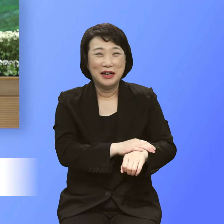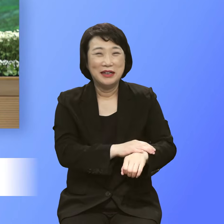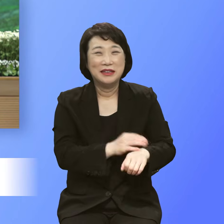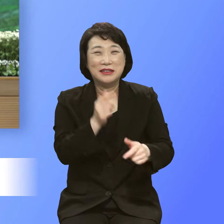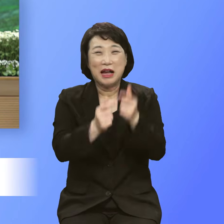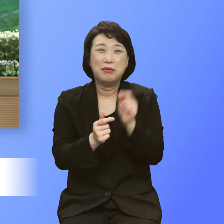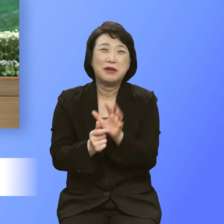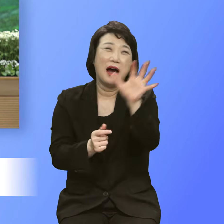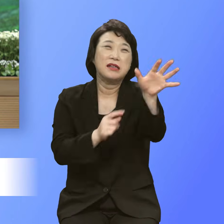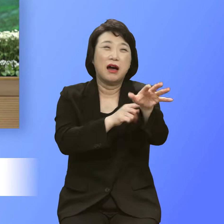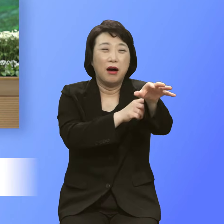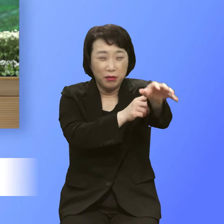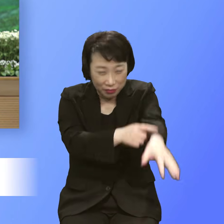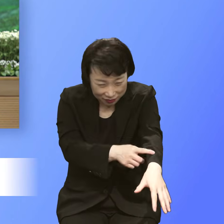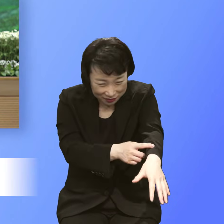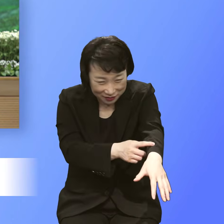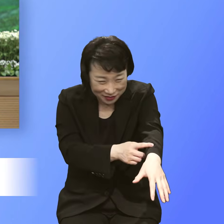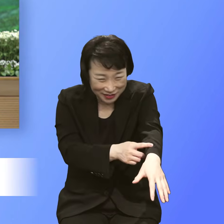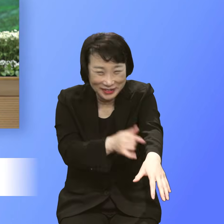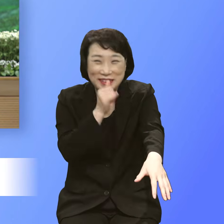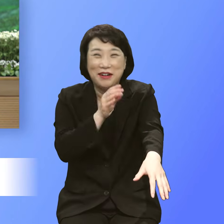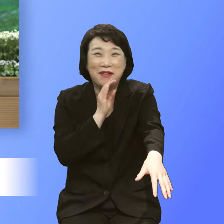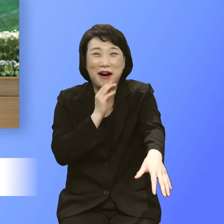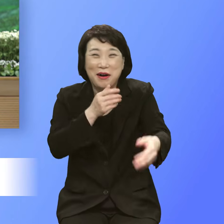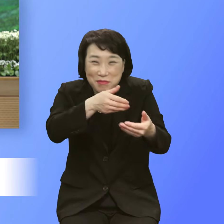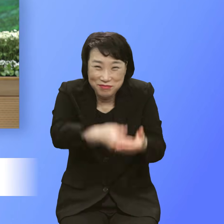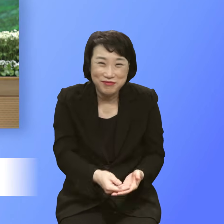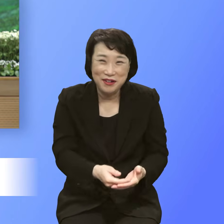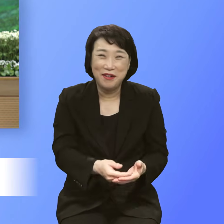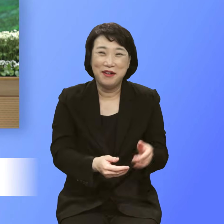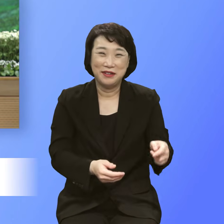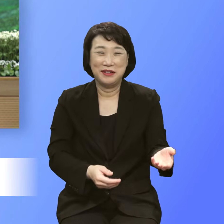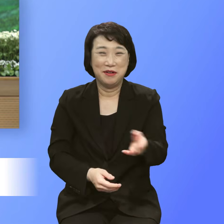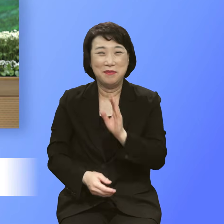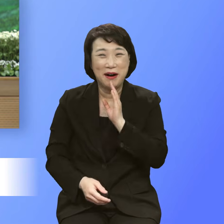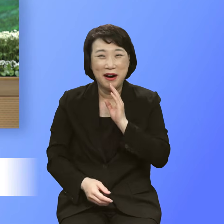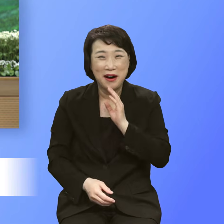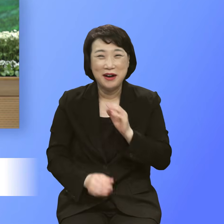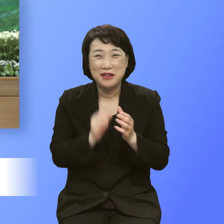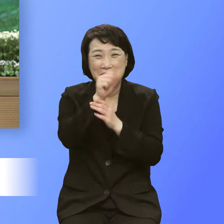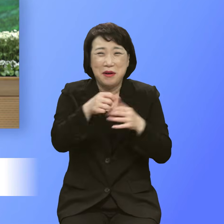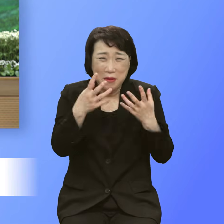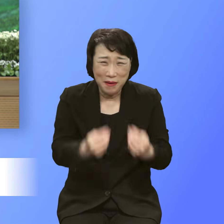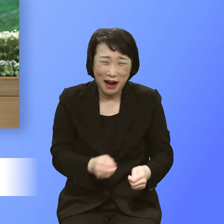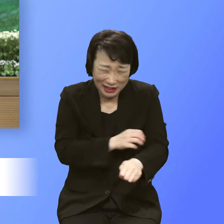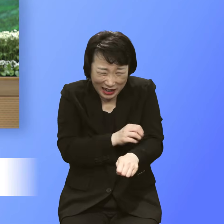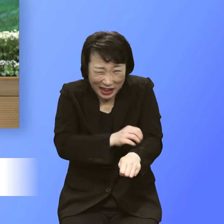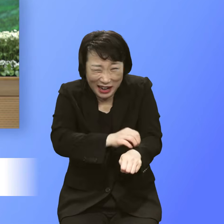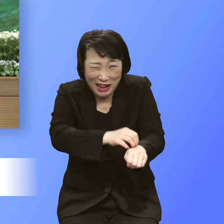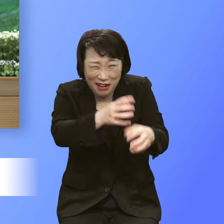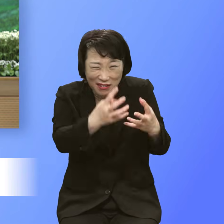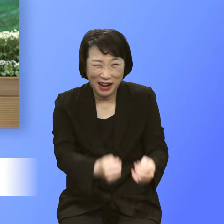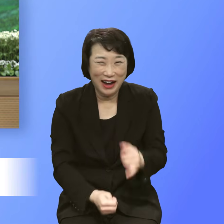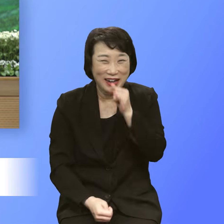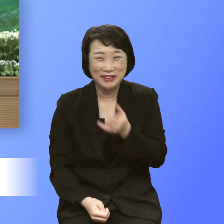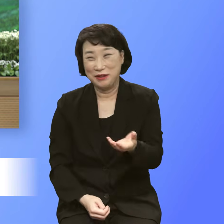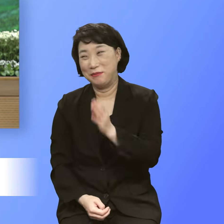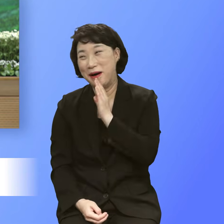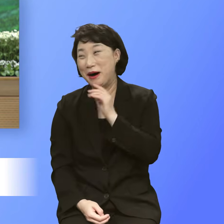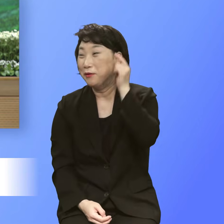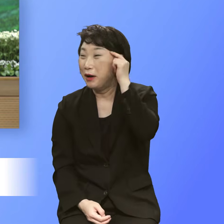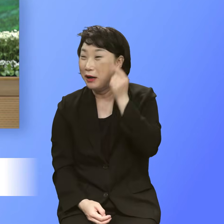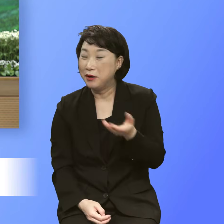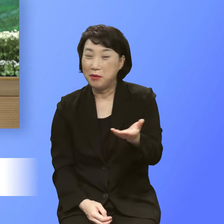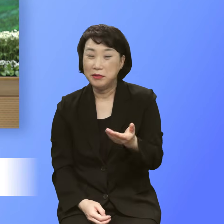찢어지겠지. 나무가 찢어지지 않겠어? 나뭇가지가? 그렇지. 나뭇가지가 왜